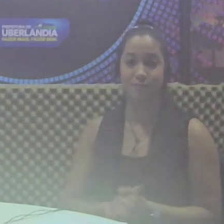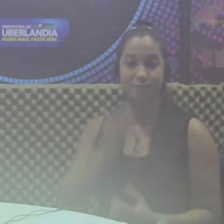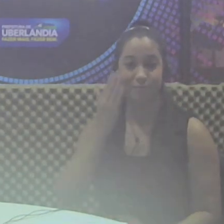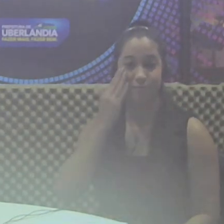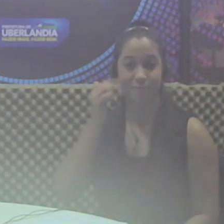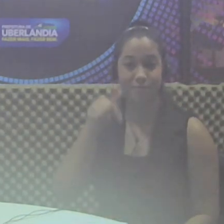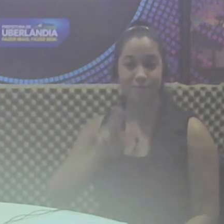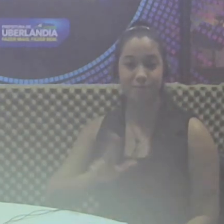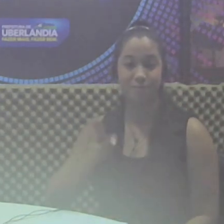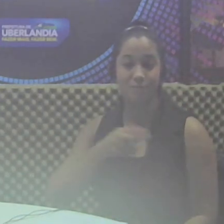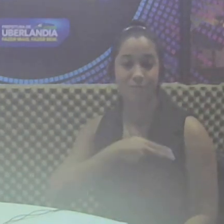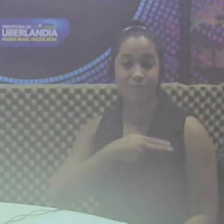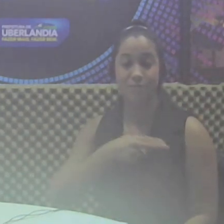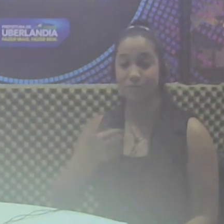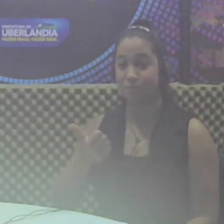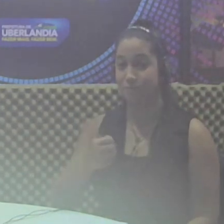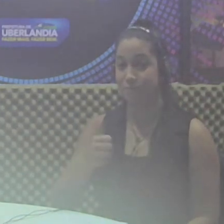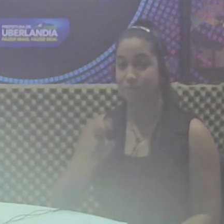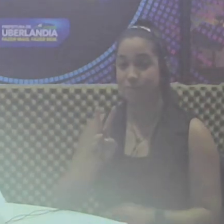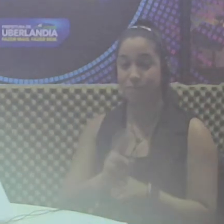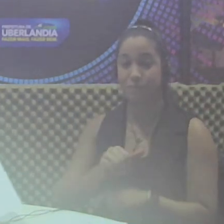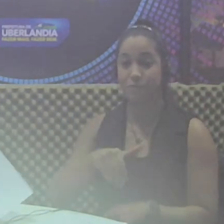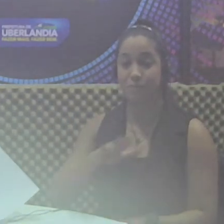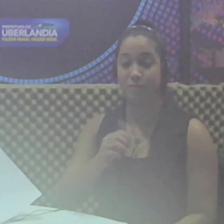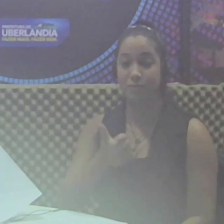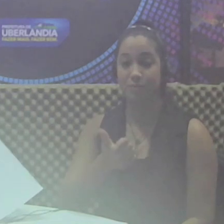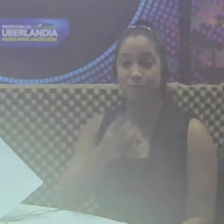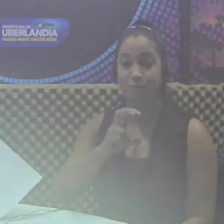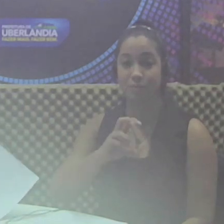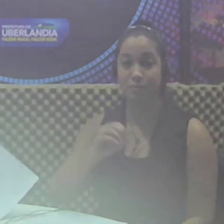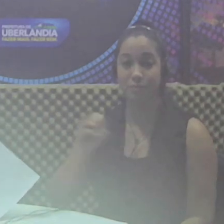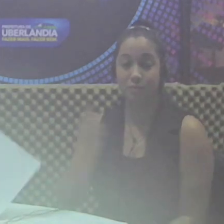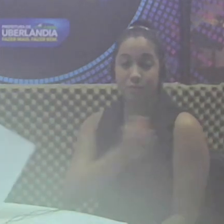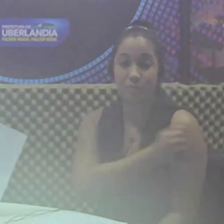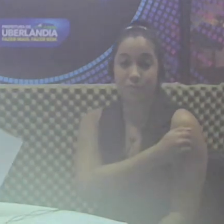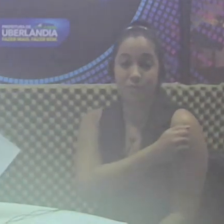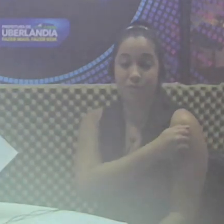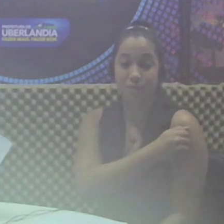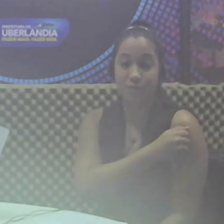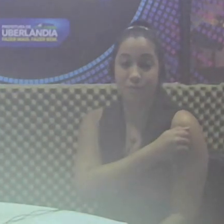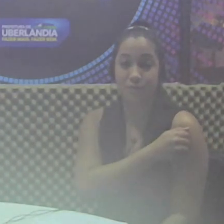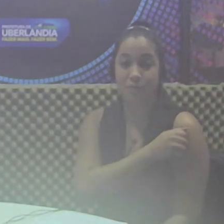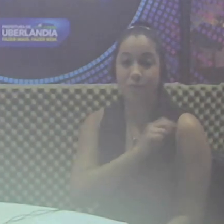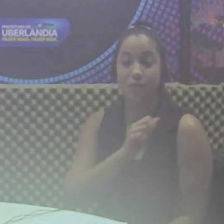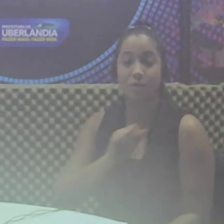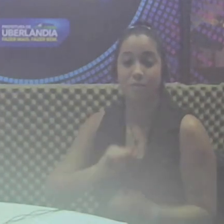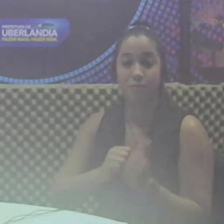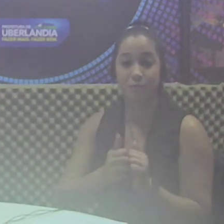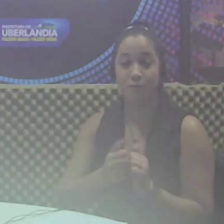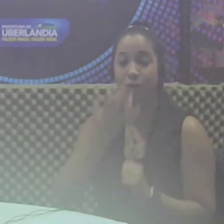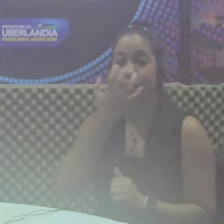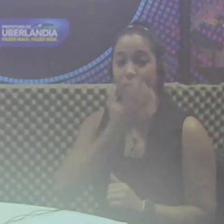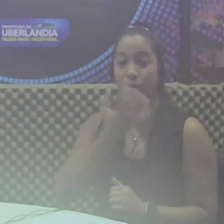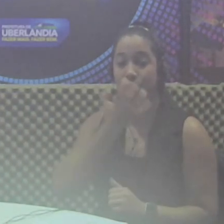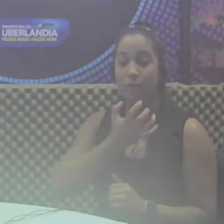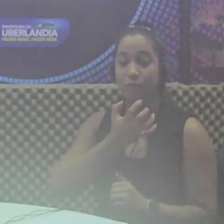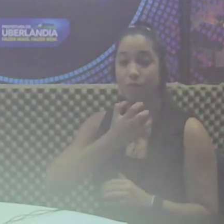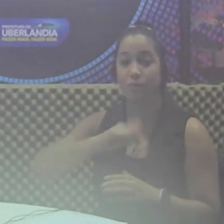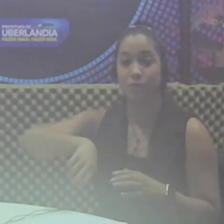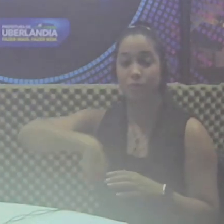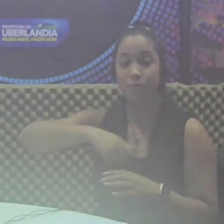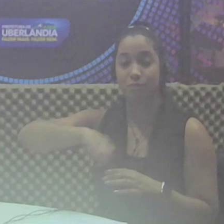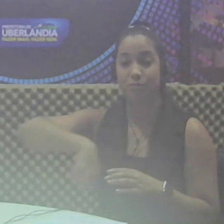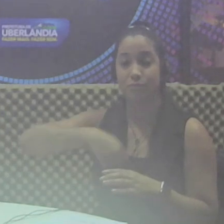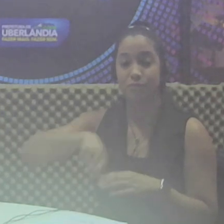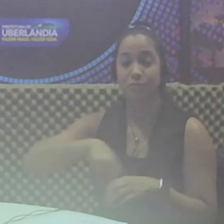sabia que aqui em Uberlândia tem 11 unidades do NAICA? Que cuidam de mais de 1.500 crianças e adolescentes? Tem esporte, música,